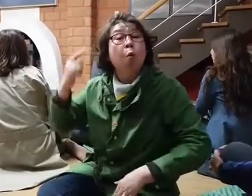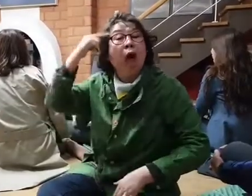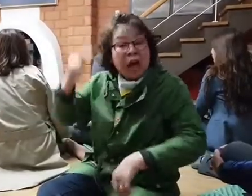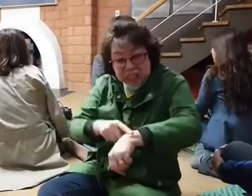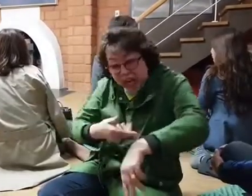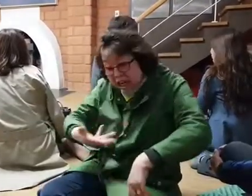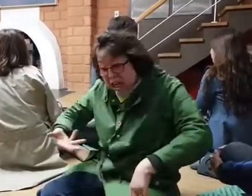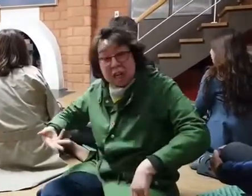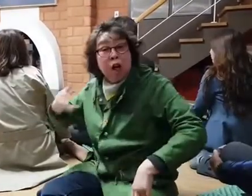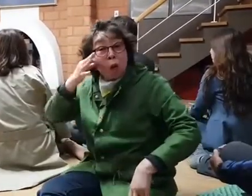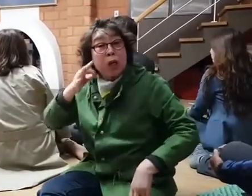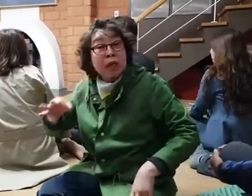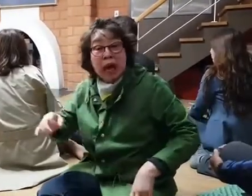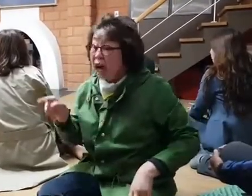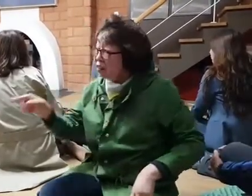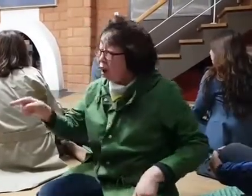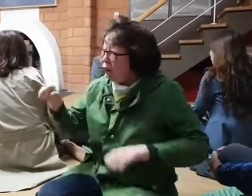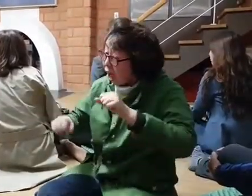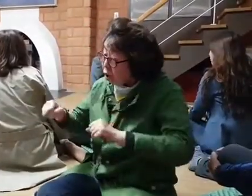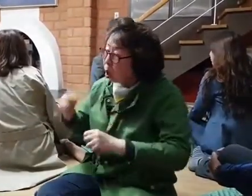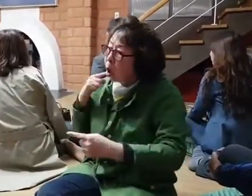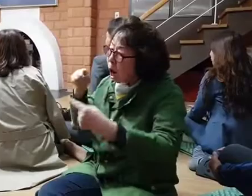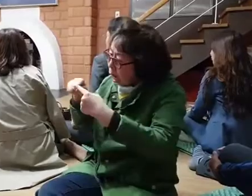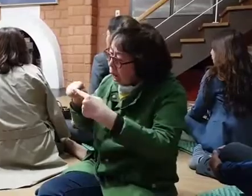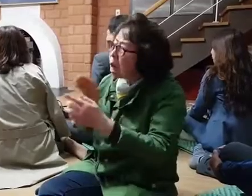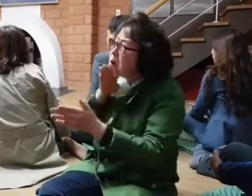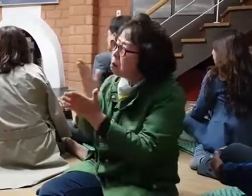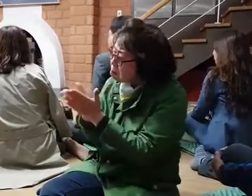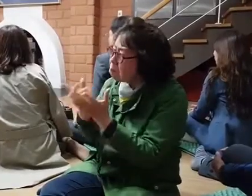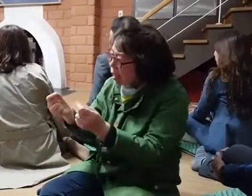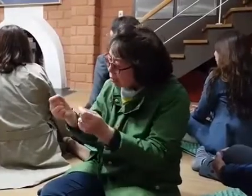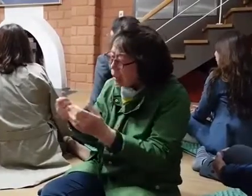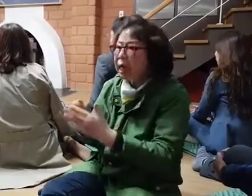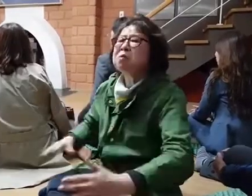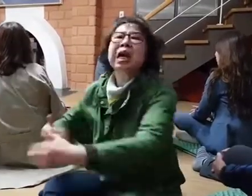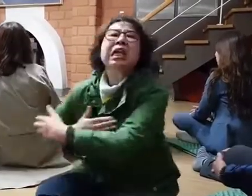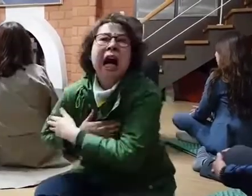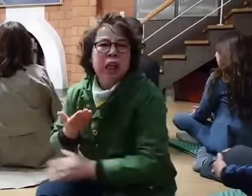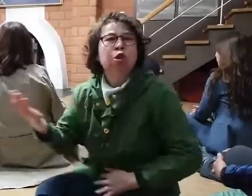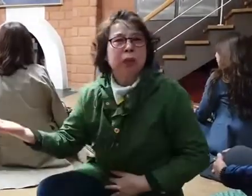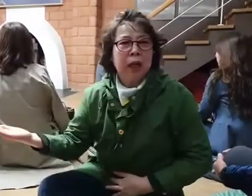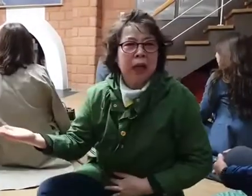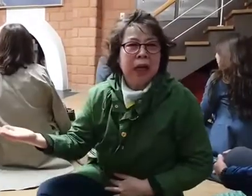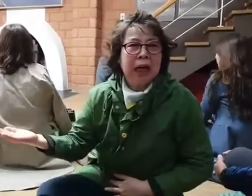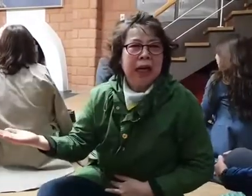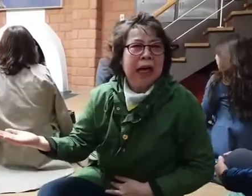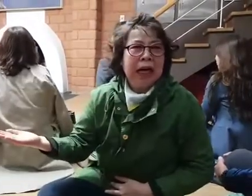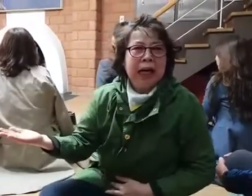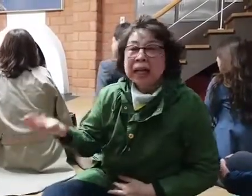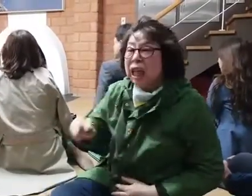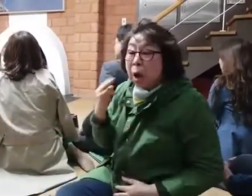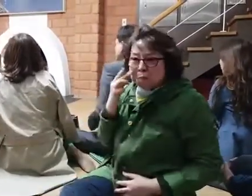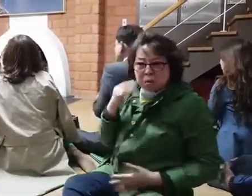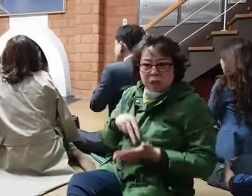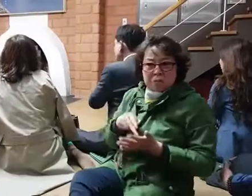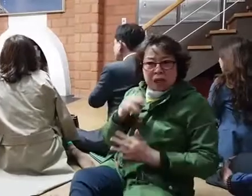시간이 지나 보니까 너가 하는 것도 일리가 있다라고 봤기 때문에 그걸 안아주는 거예요. 근데 미국에서